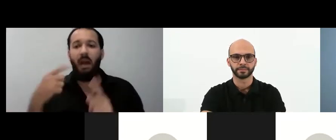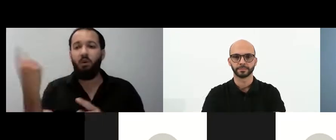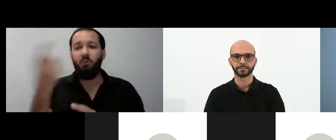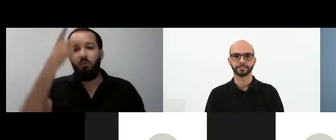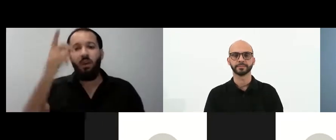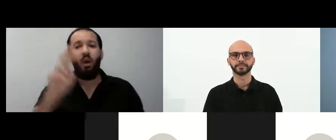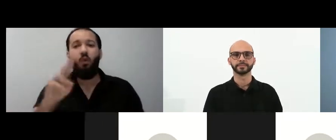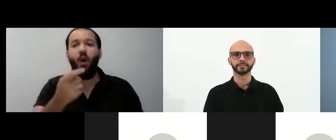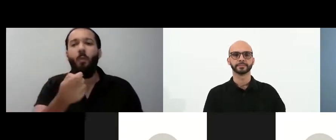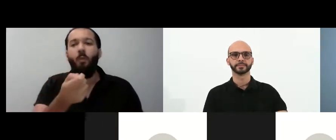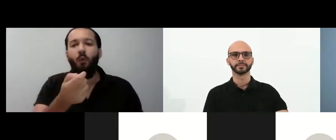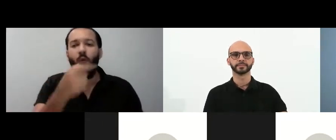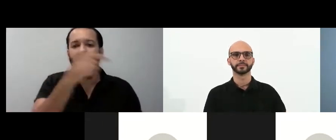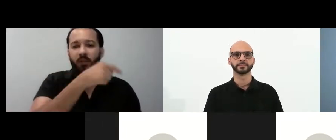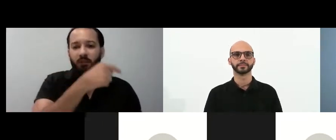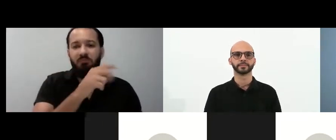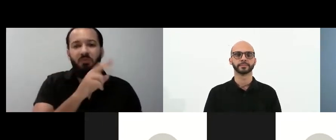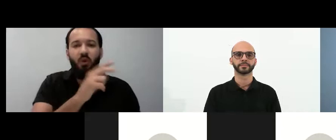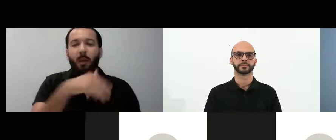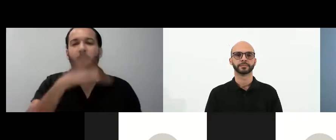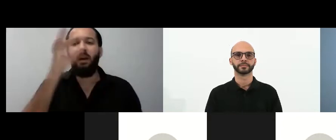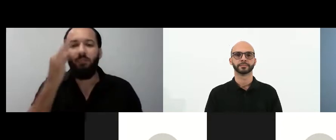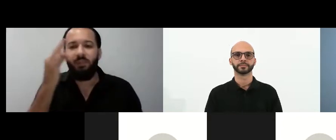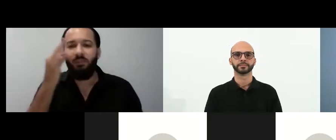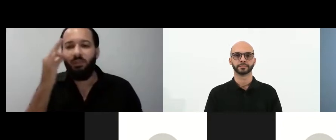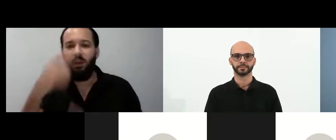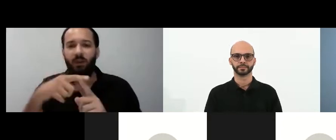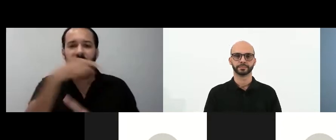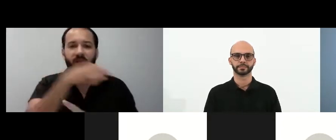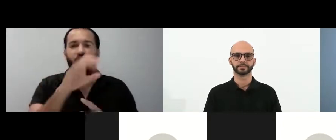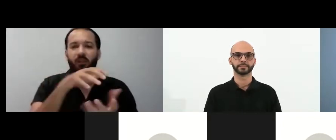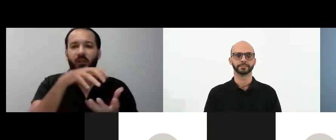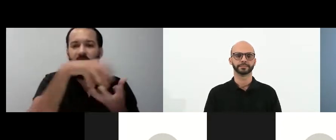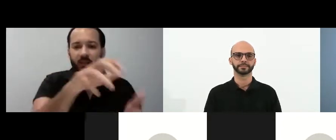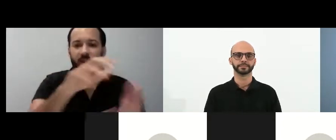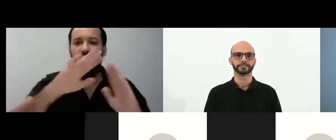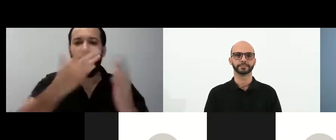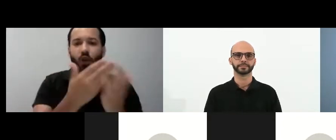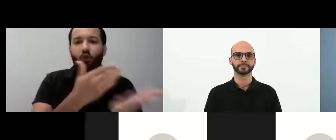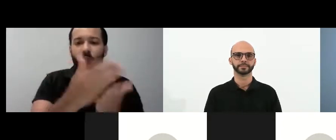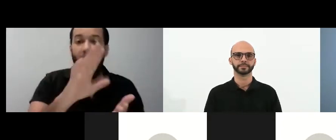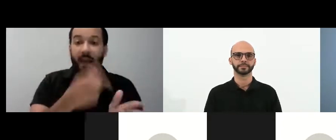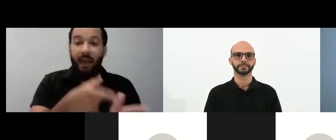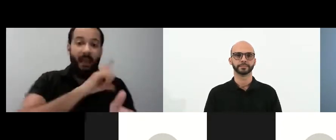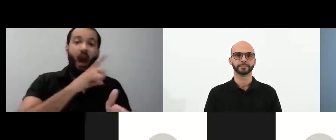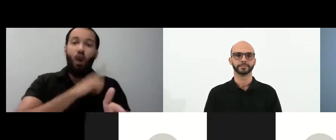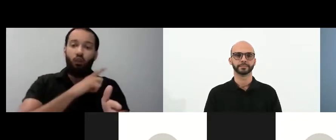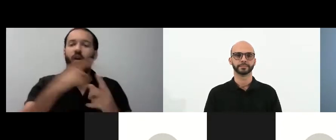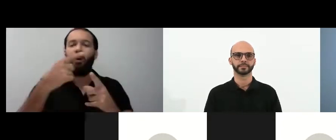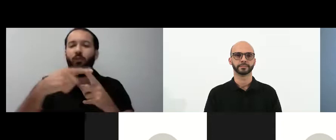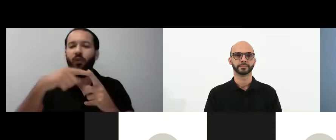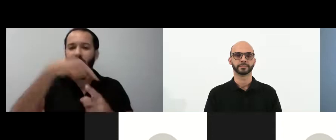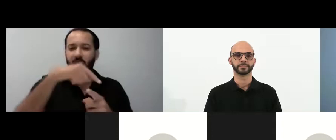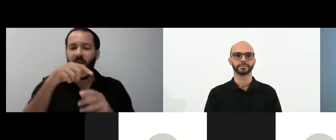essa experiência remota, mas hoje quase não se tinha tanto isso.